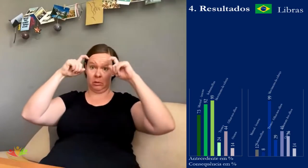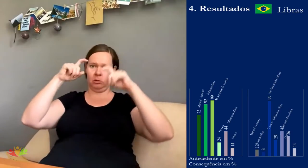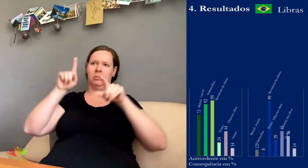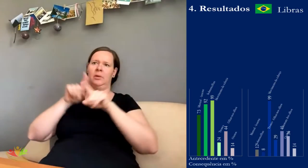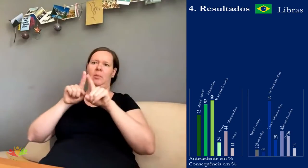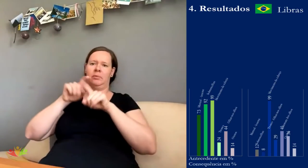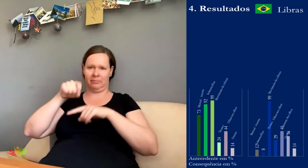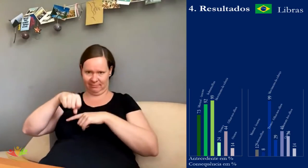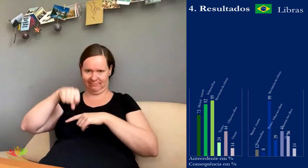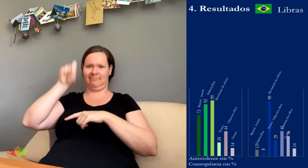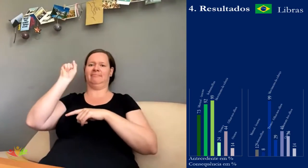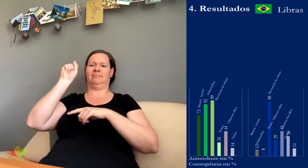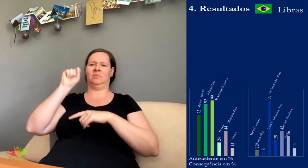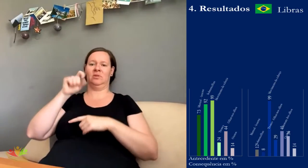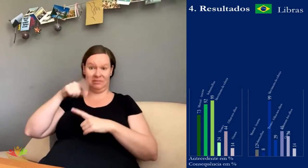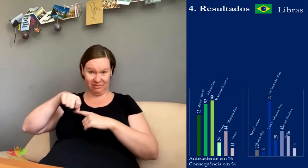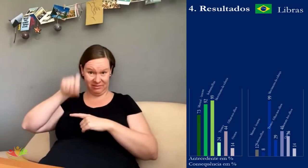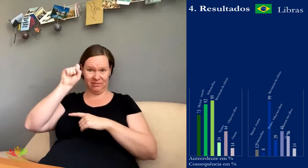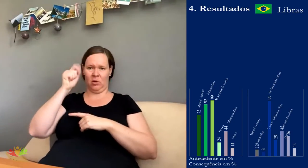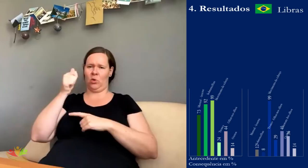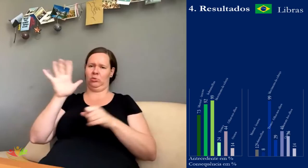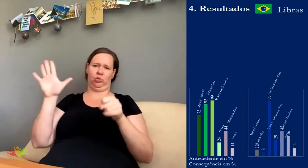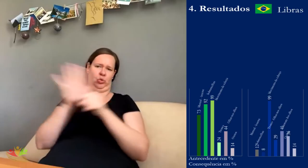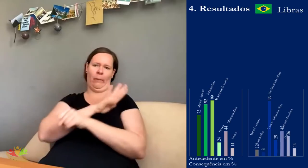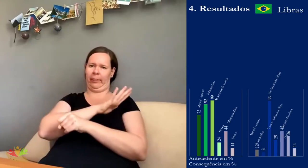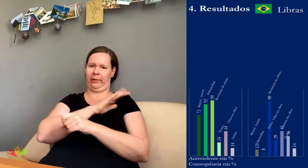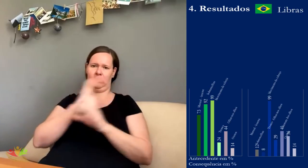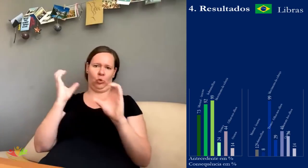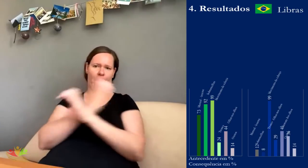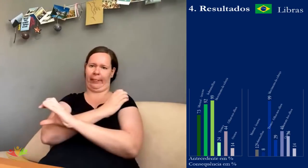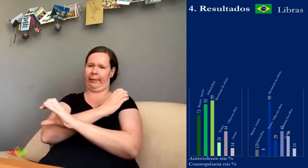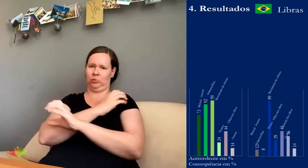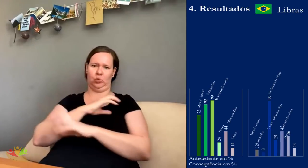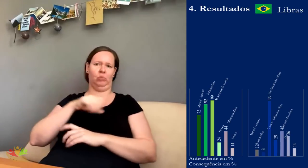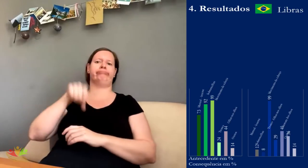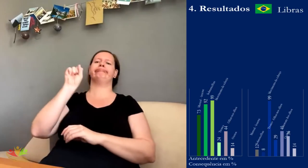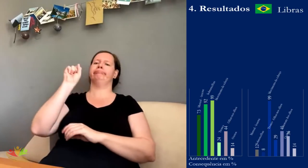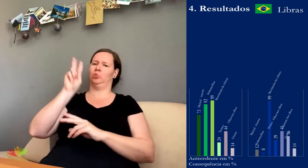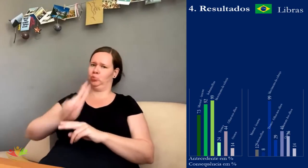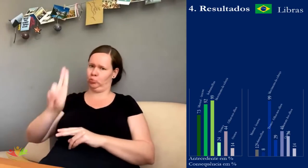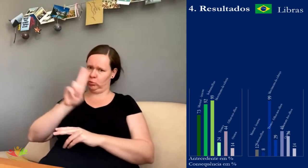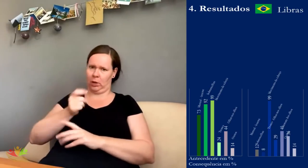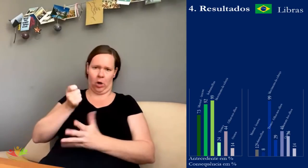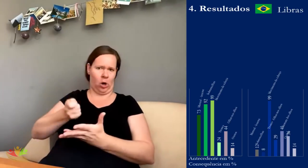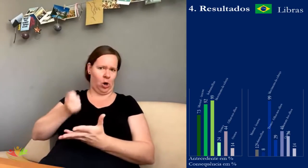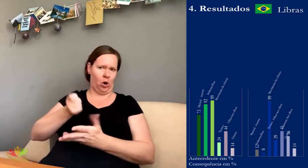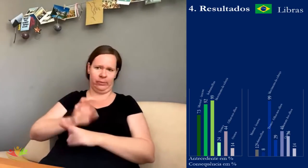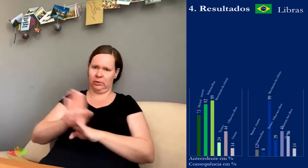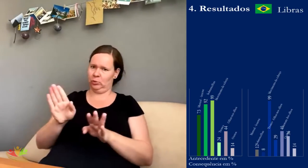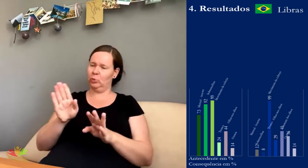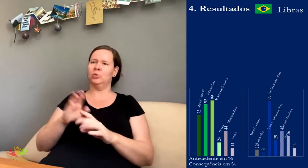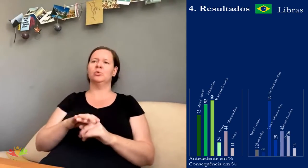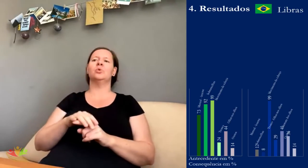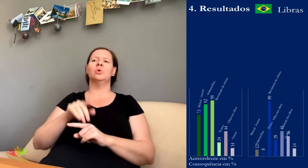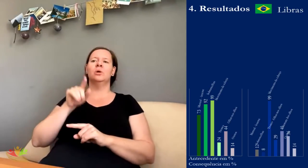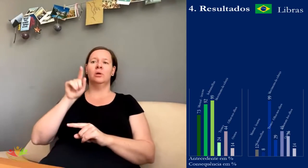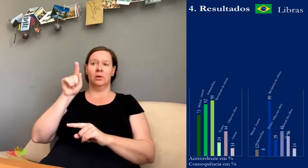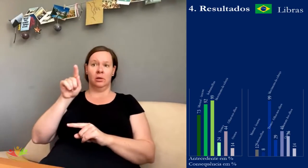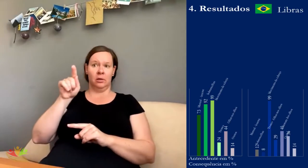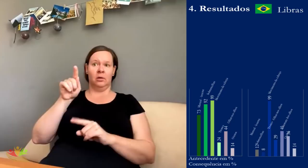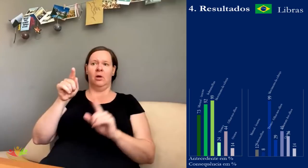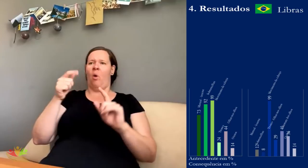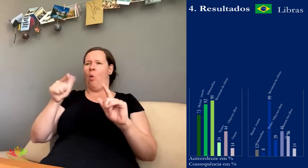outra barra indica que a Libras também usa muitas marcas não manuais, como o levantamento da cabeça de forma completa